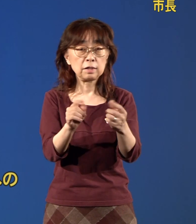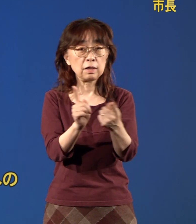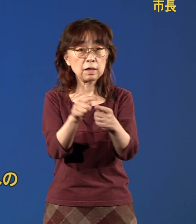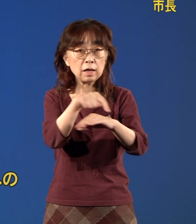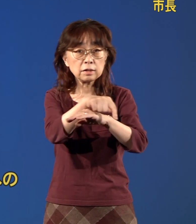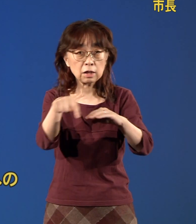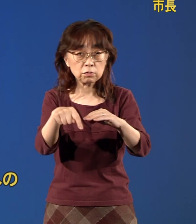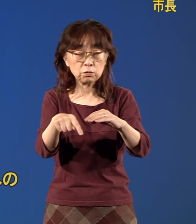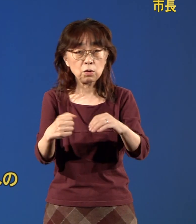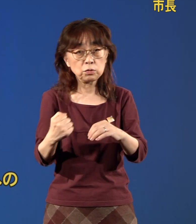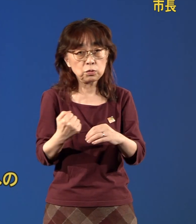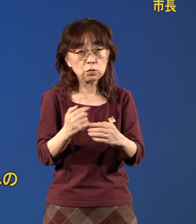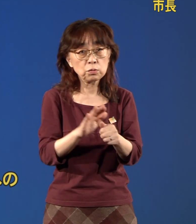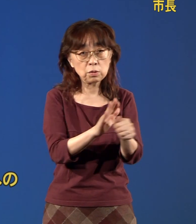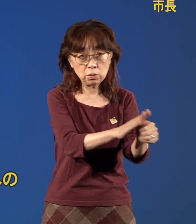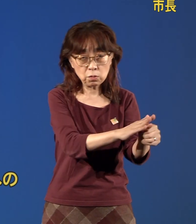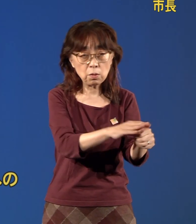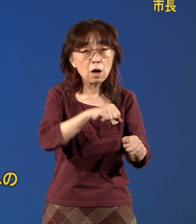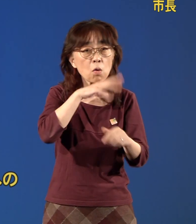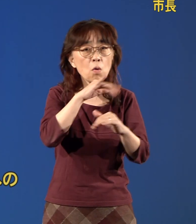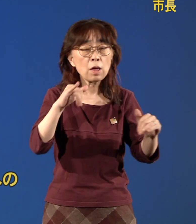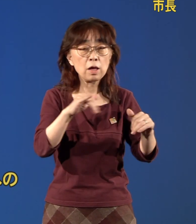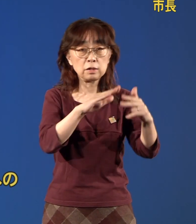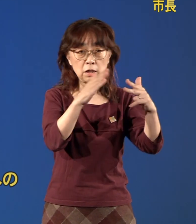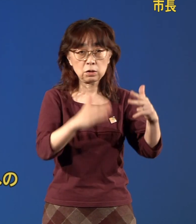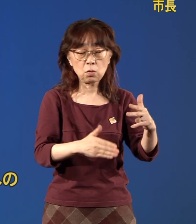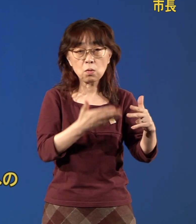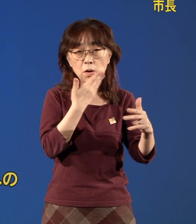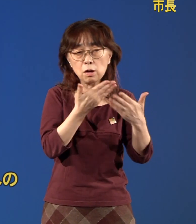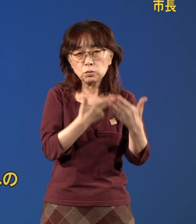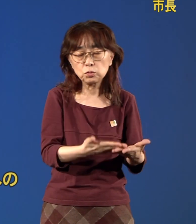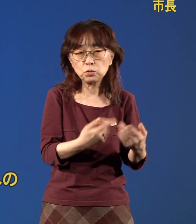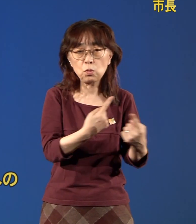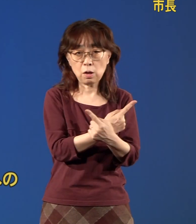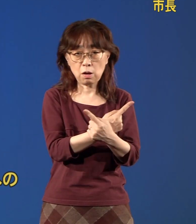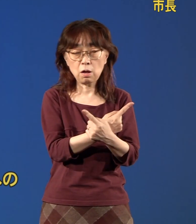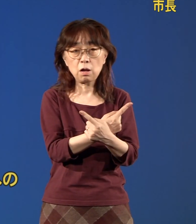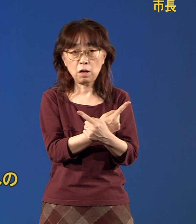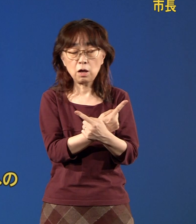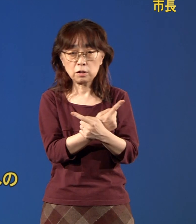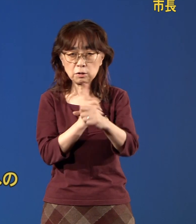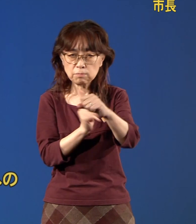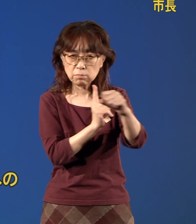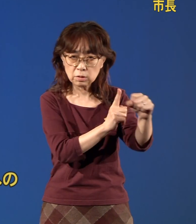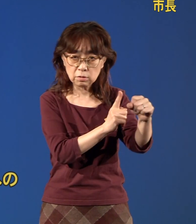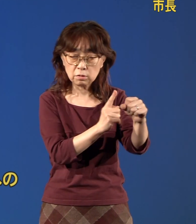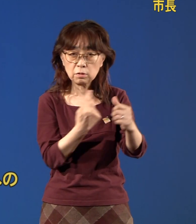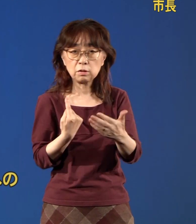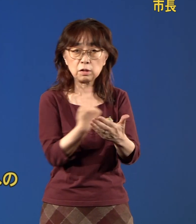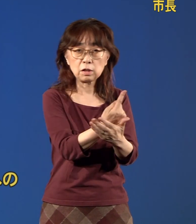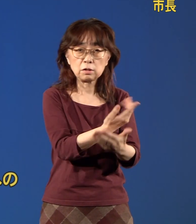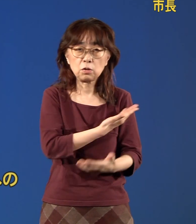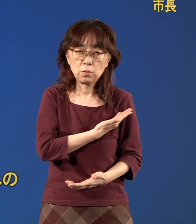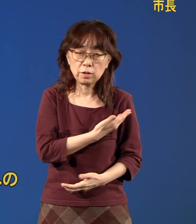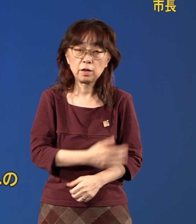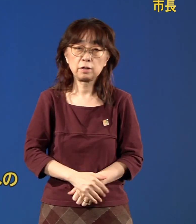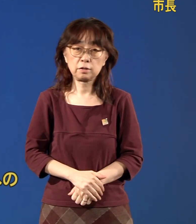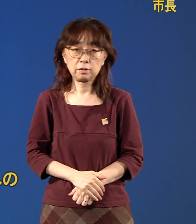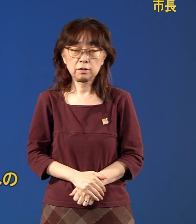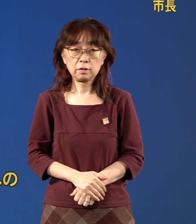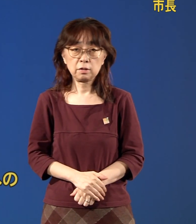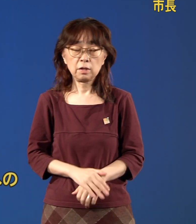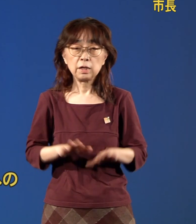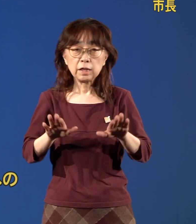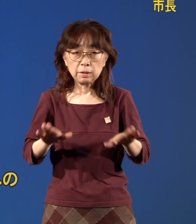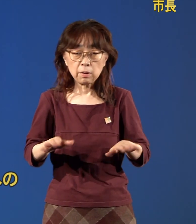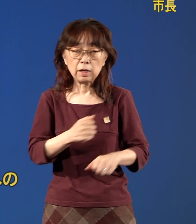か重症化リスクの高いところに限定をしていかざるを得ないということです。ですからまずその命